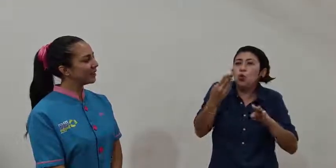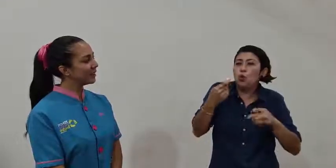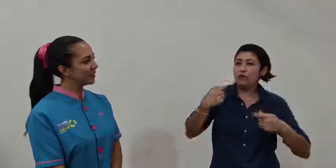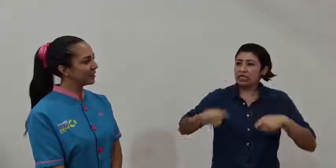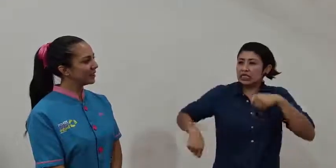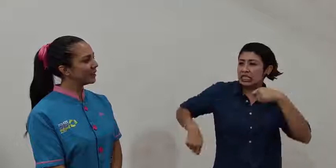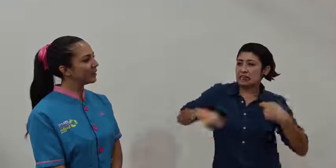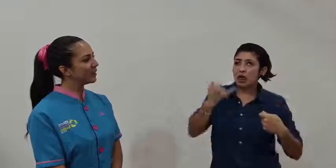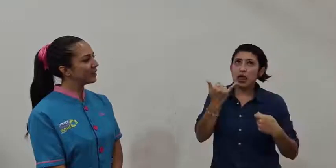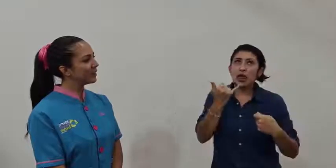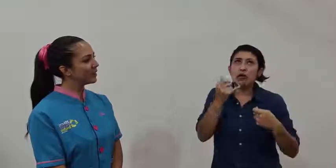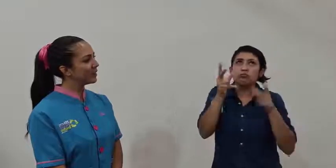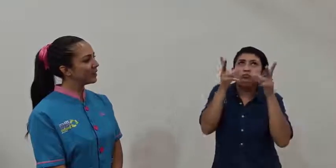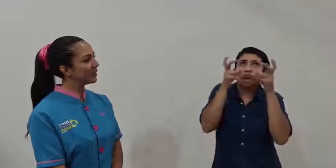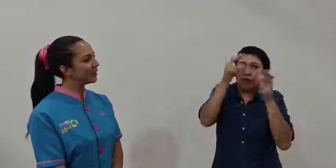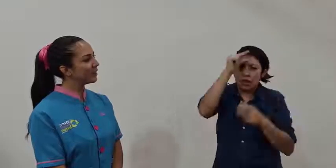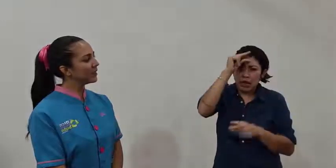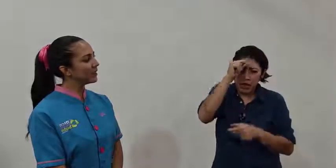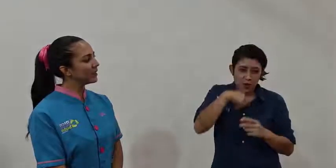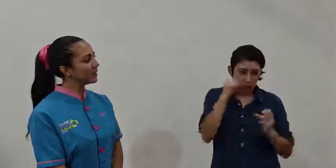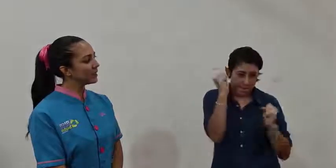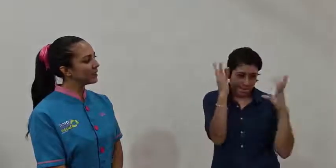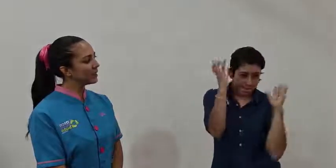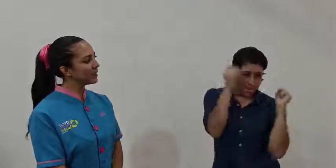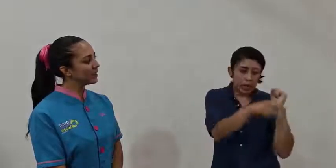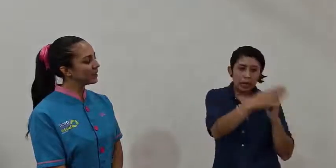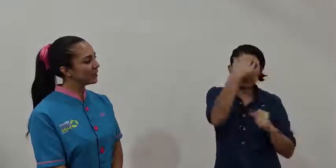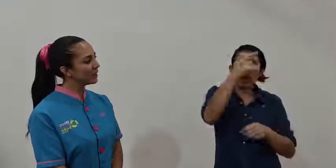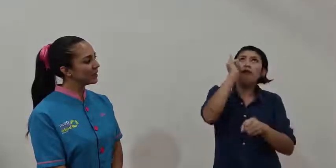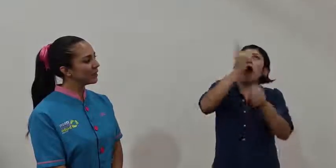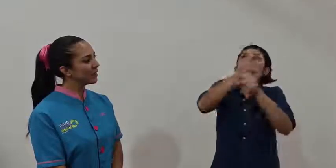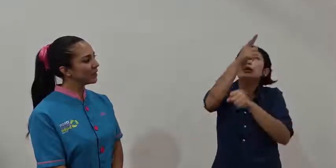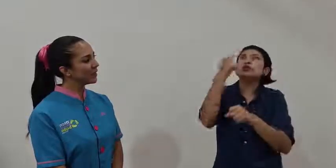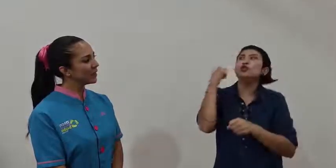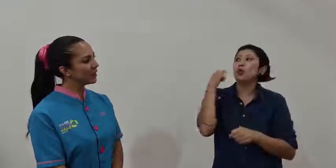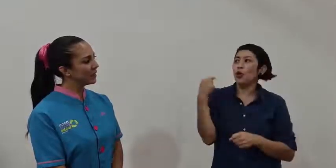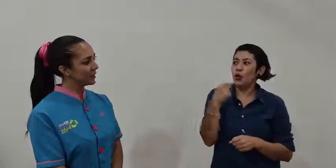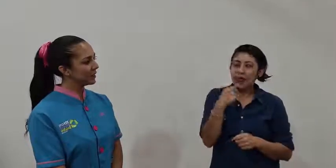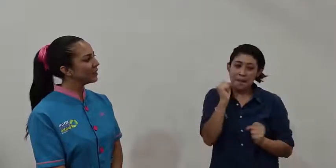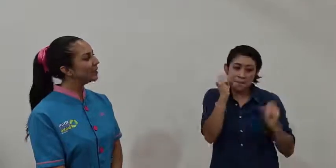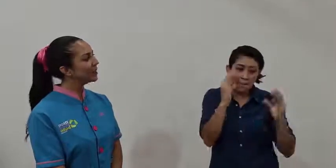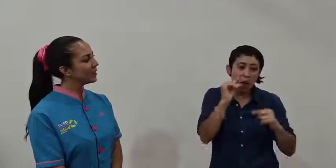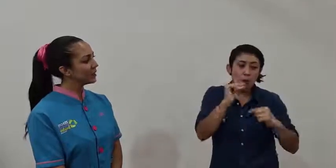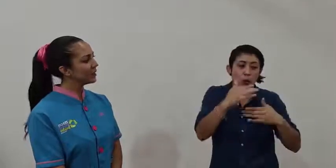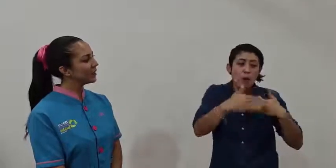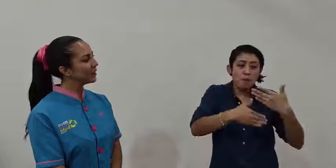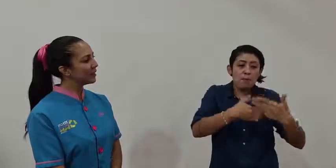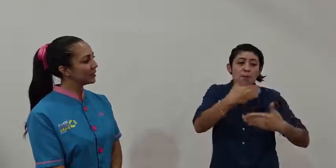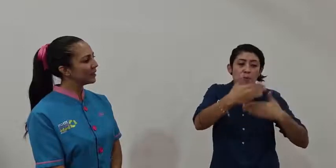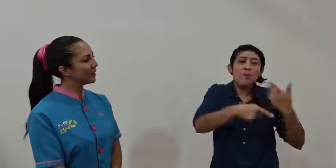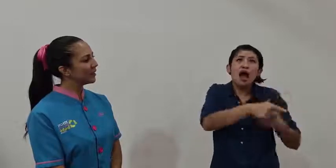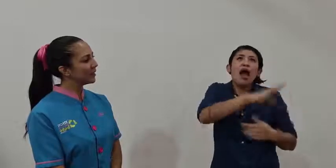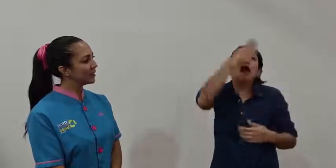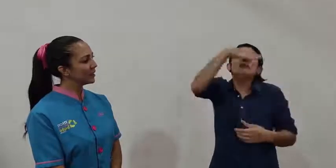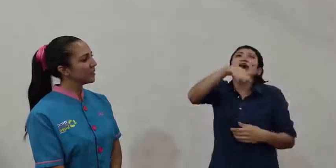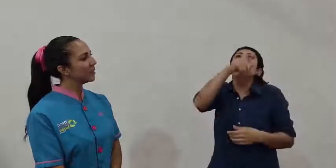edad comunicarme. Entonces, desde esta experiencia yo les puedo decir que lo primero es tener el contacto